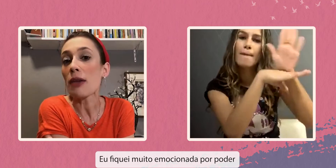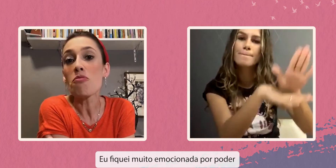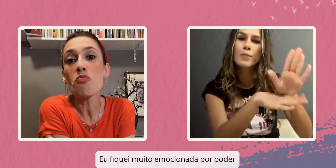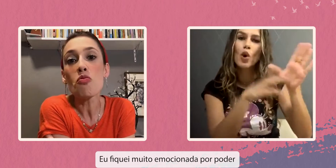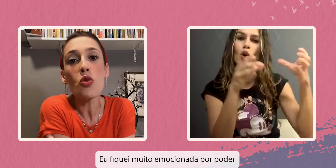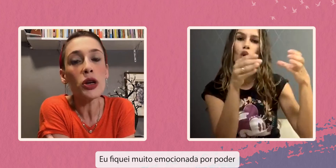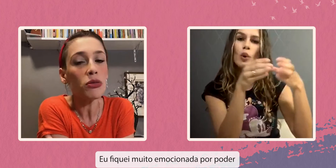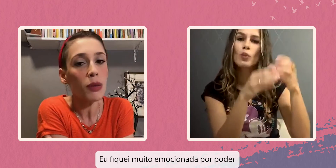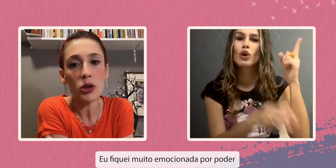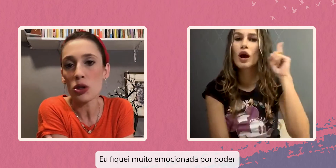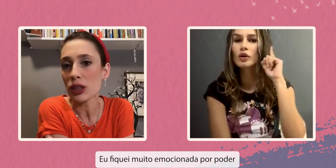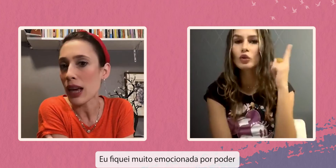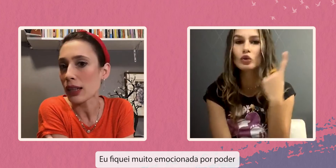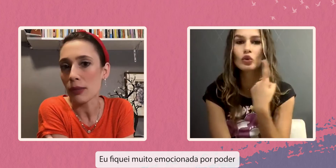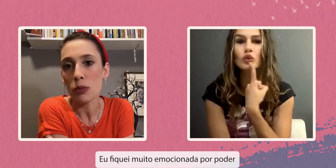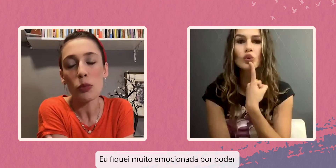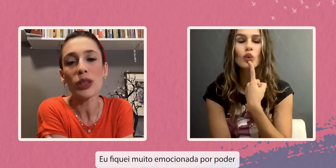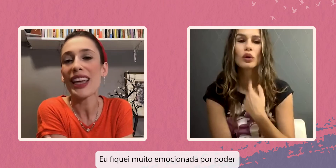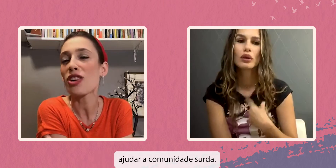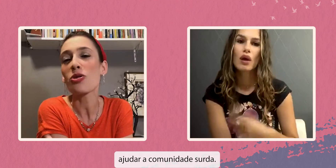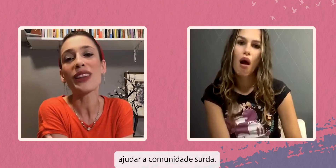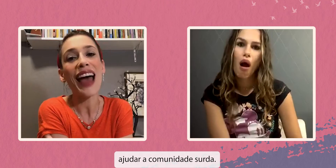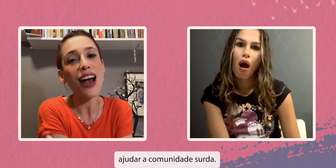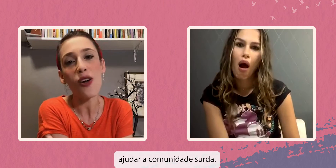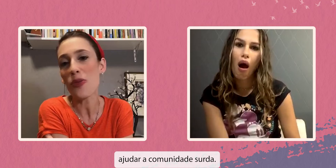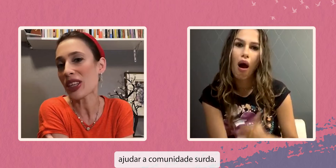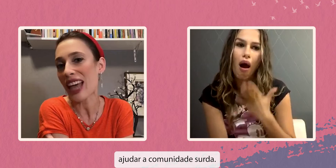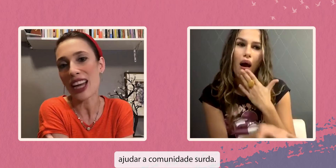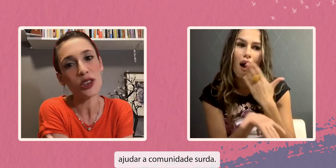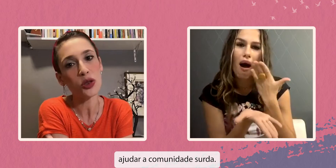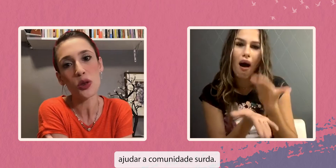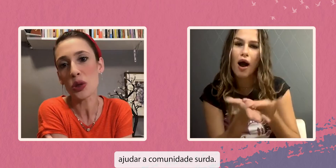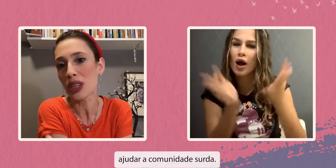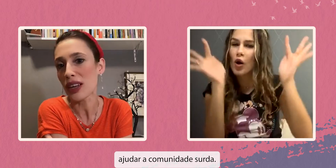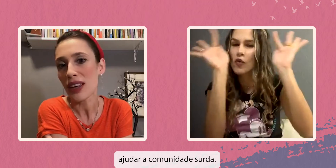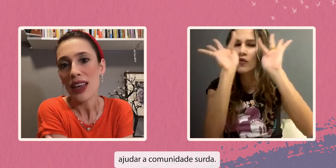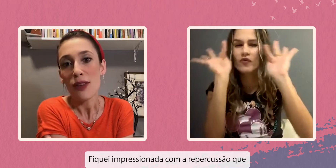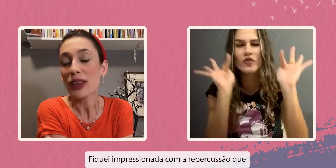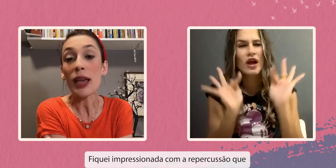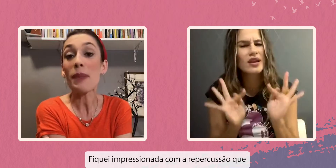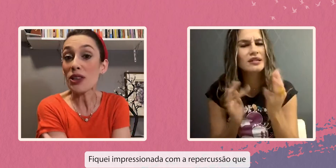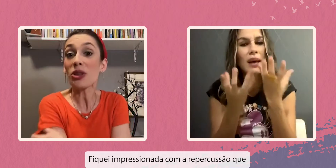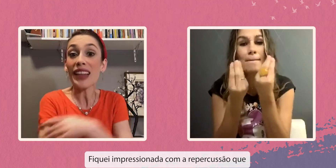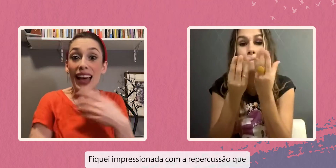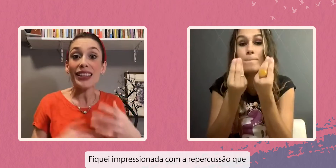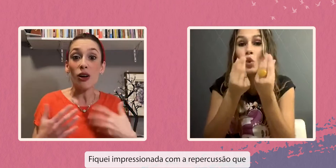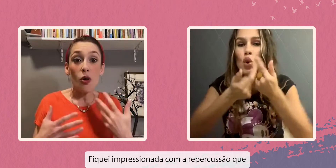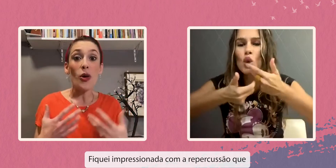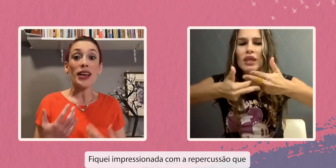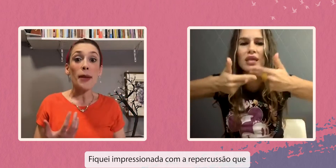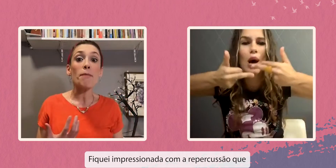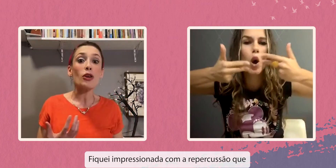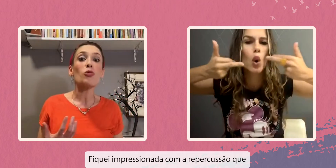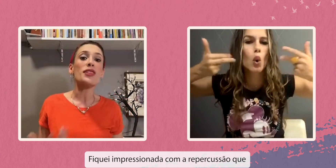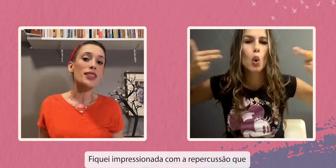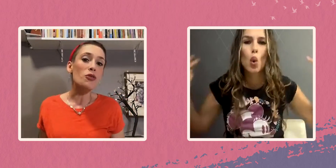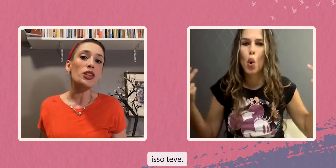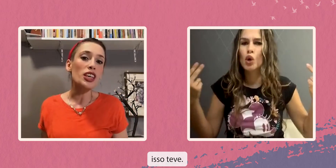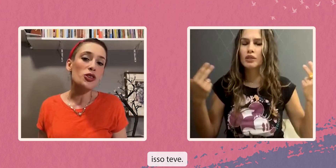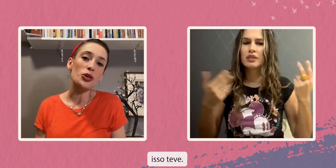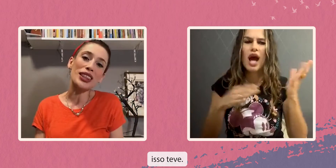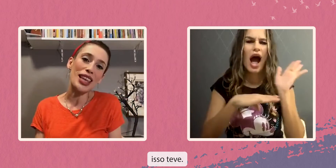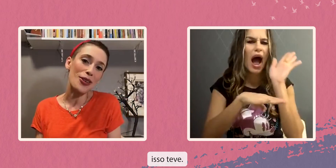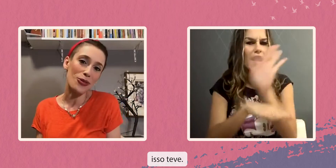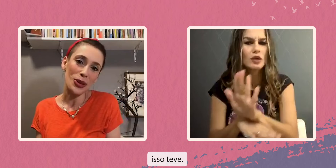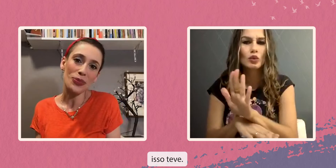eu fiquei muito emocionada de poder ajudar a comunidade surda. Fiquei impressionada com a repercussão